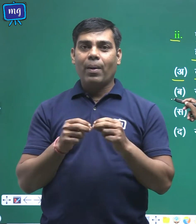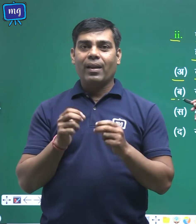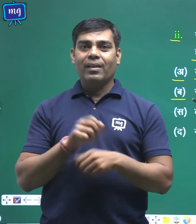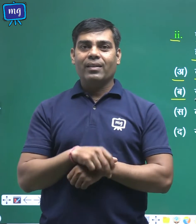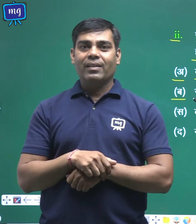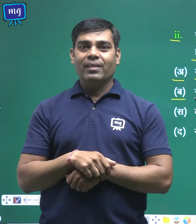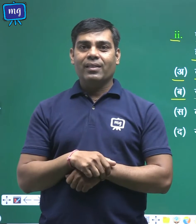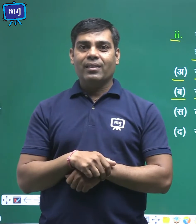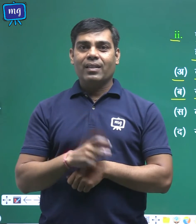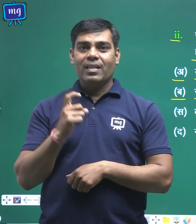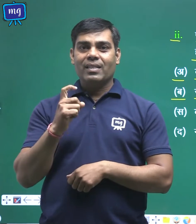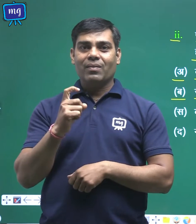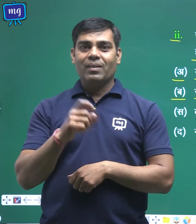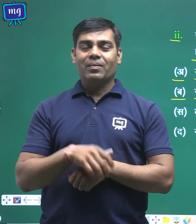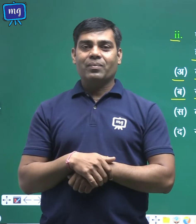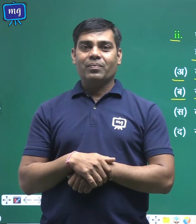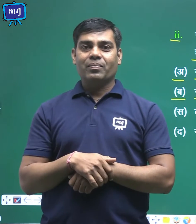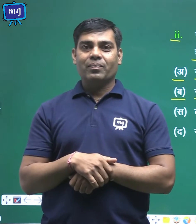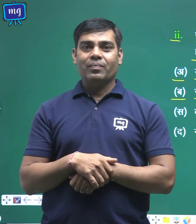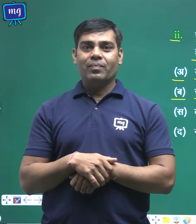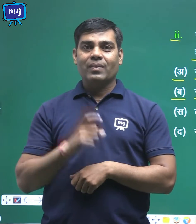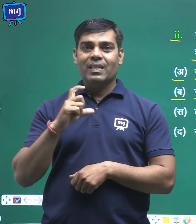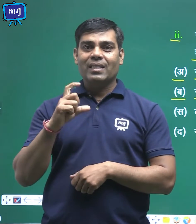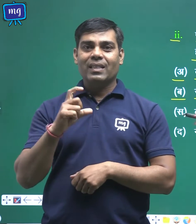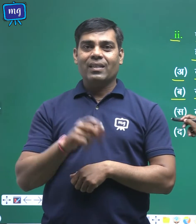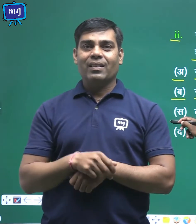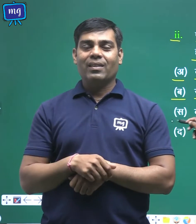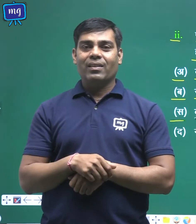ब 7, स